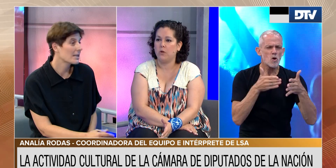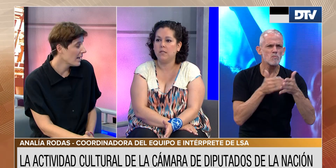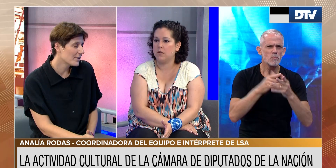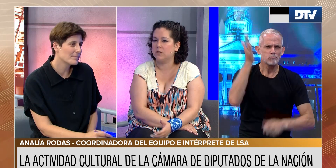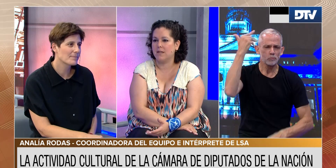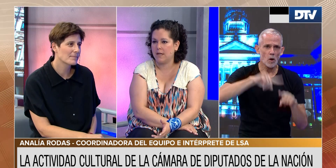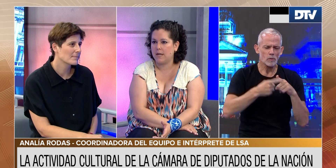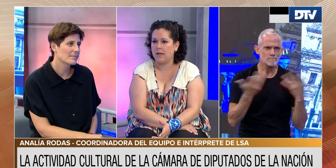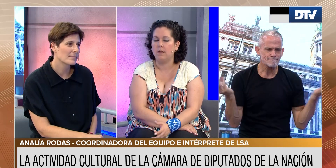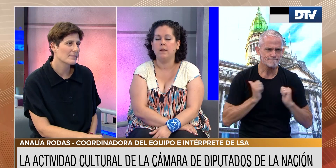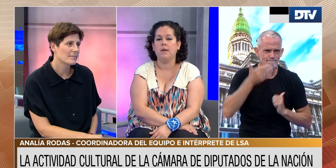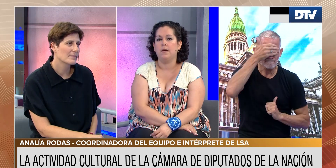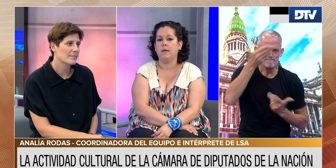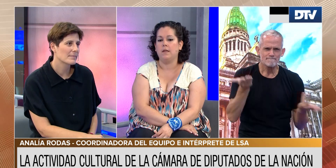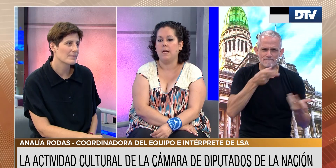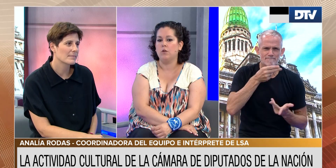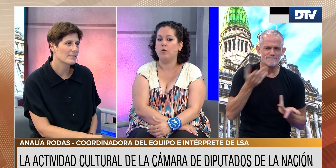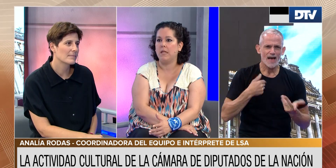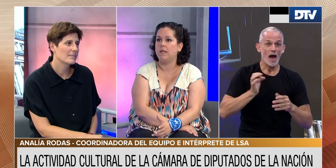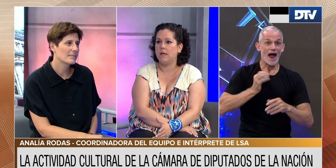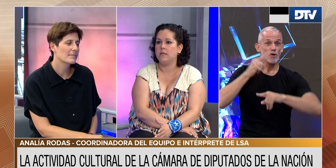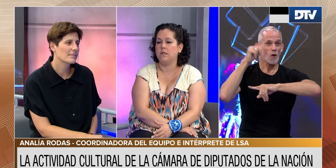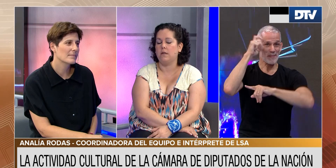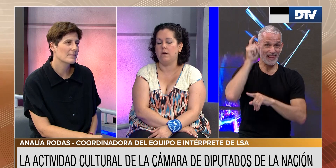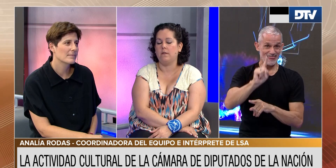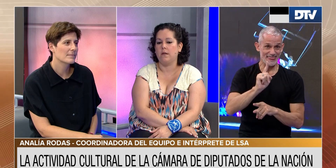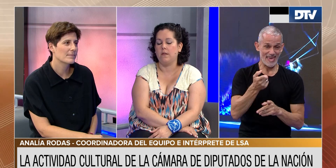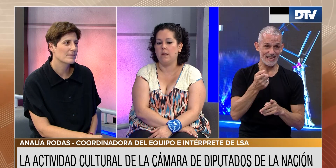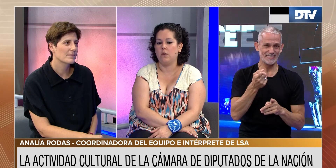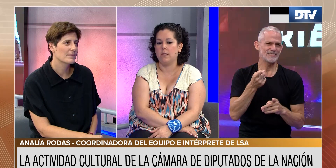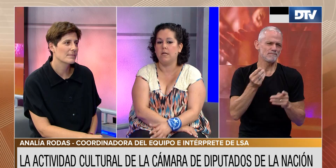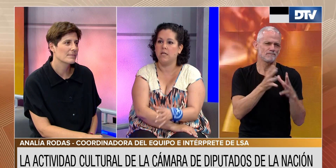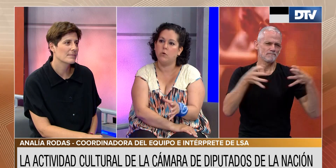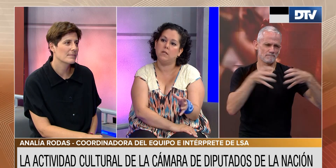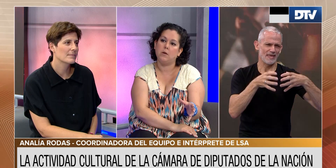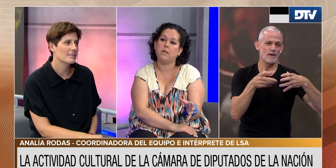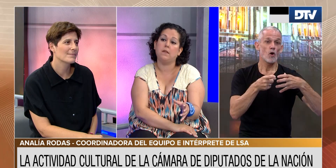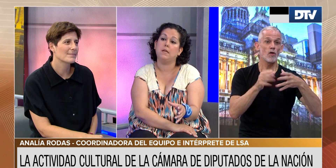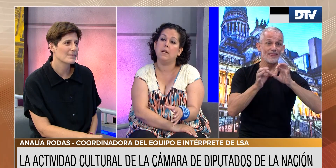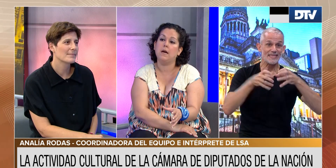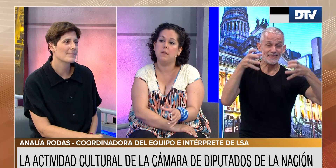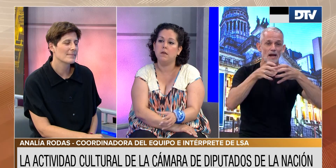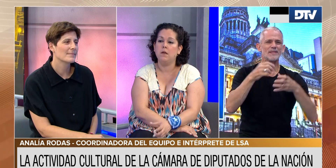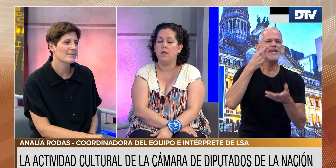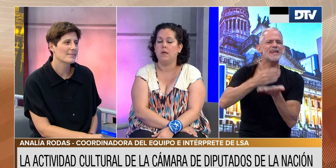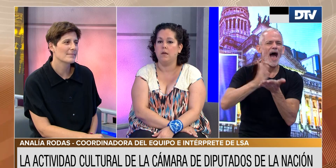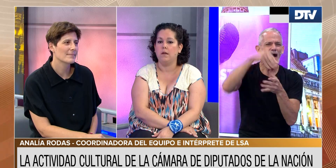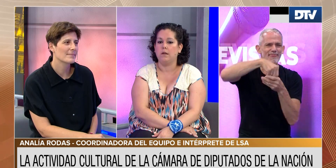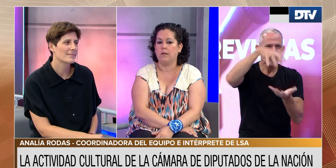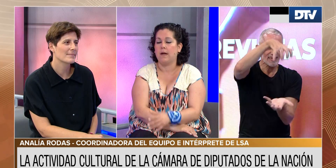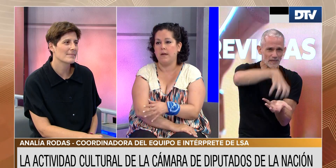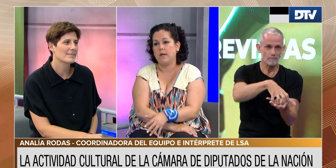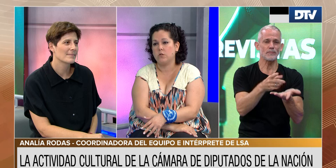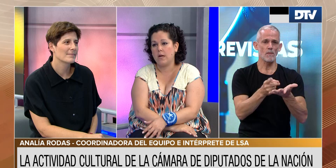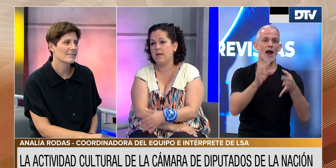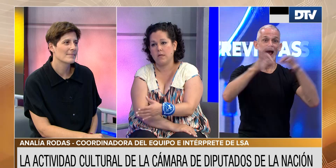discursos políticos en general. En el año 2010, desde lo que es el equipo de intérpretes del INADI,